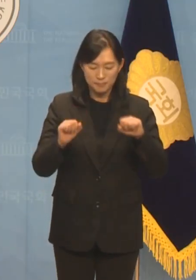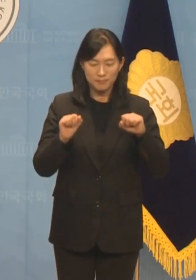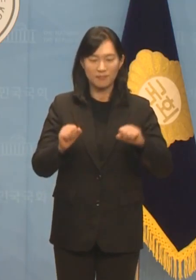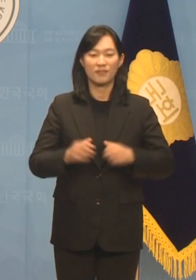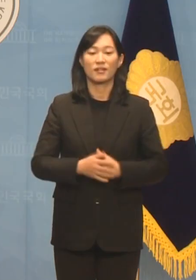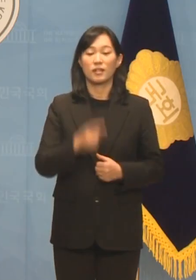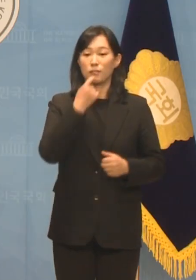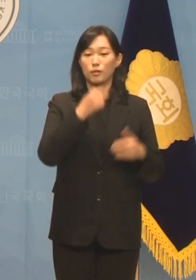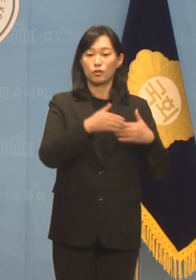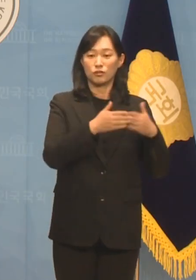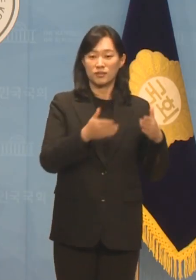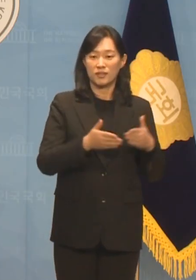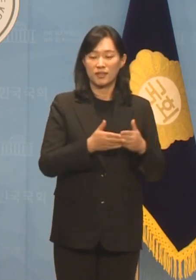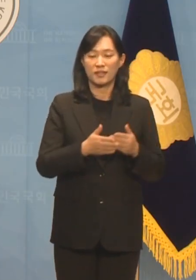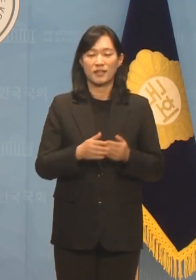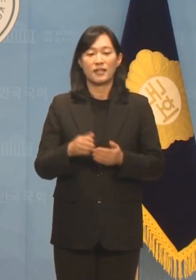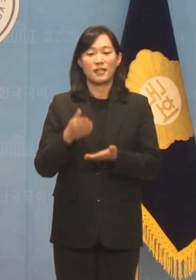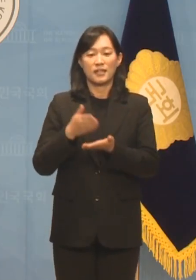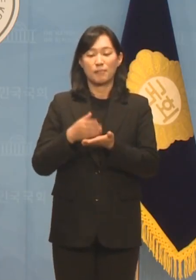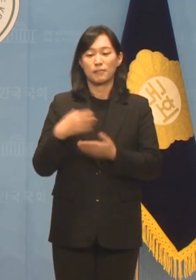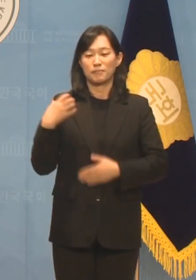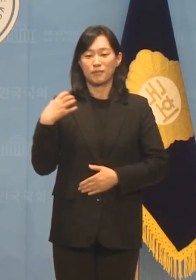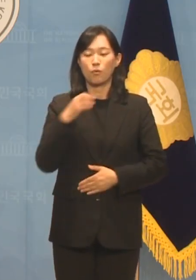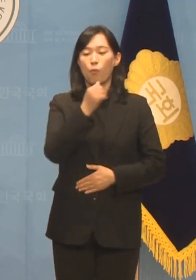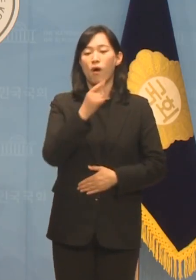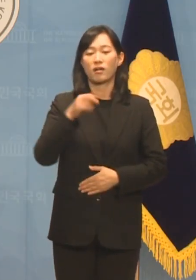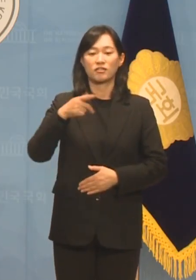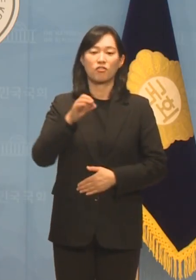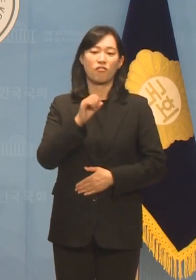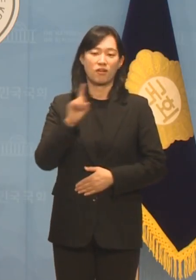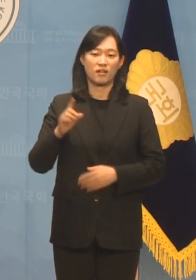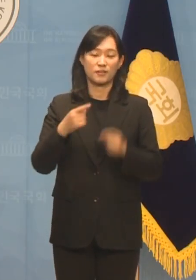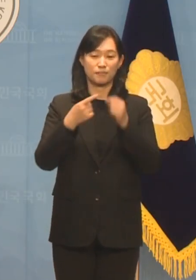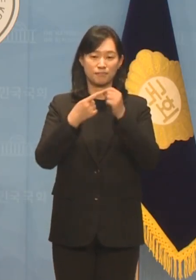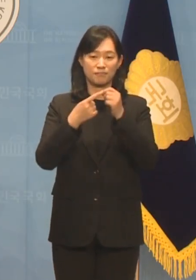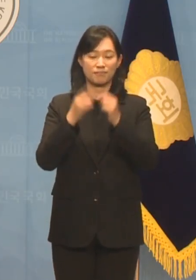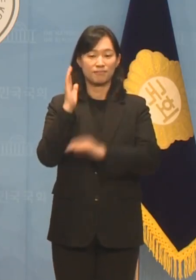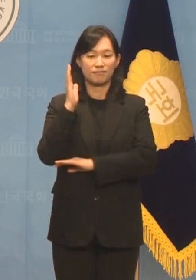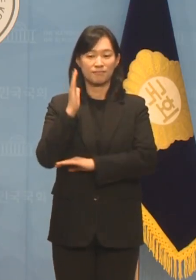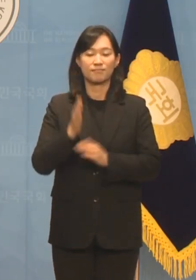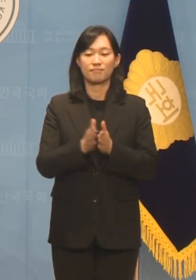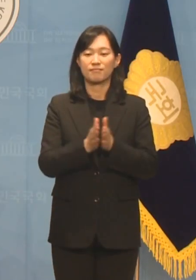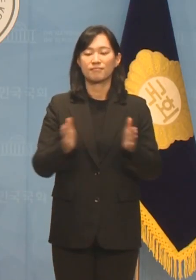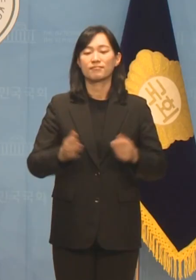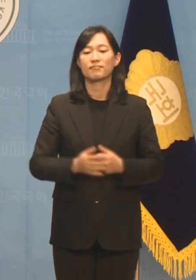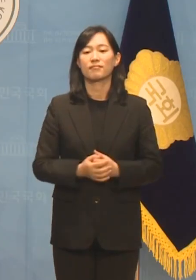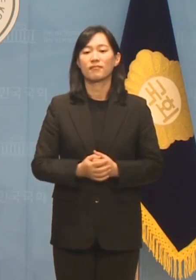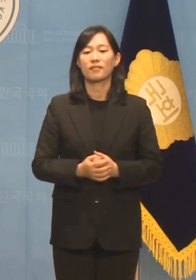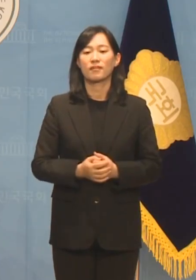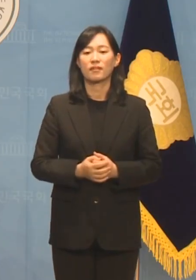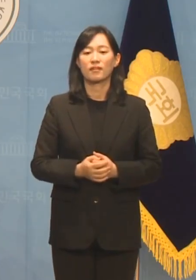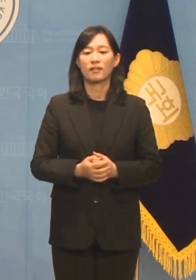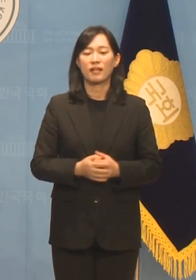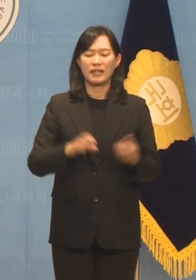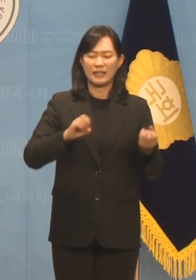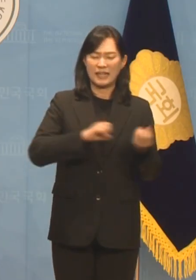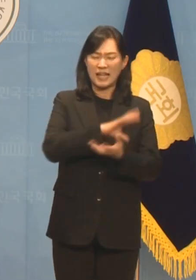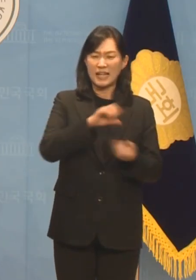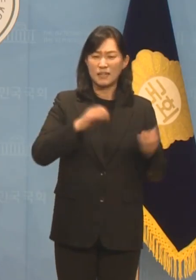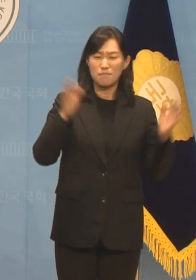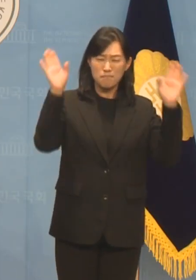안녕하십니까. 더불어민주당 대변인 황정화입니다. 첫 번째 브리핑 시작하겠습니다. 내란의